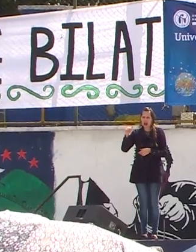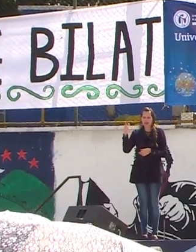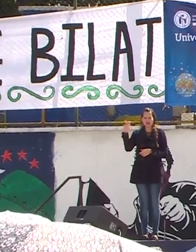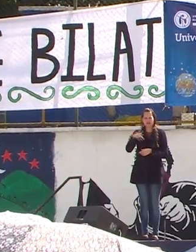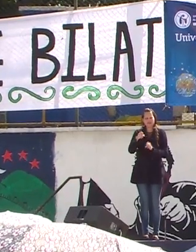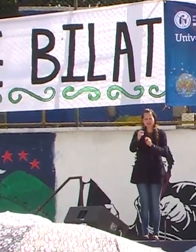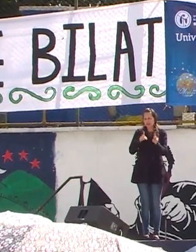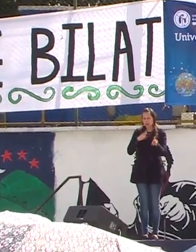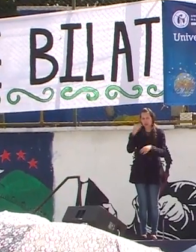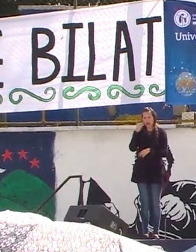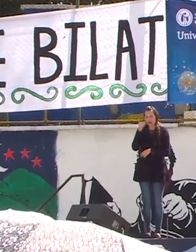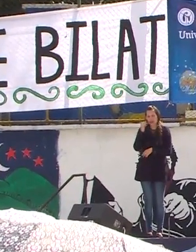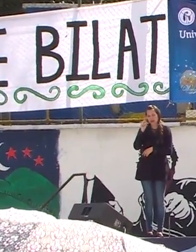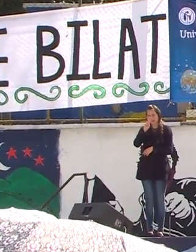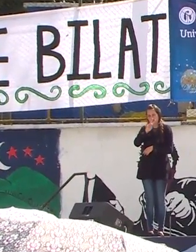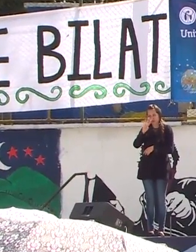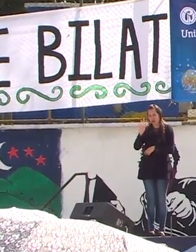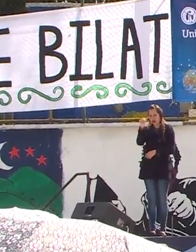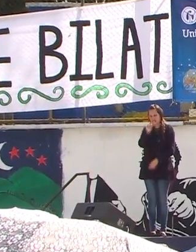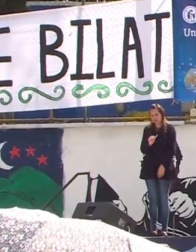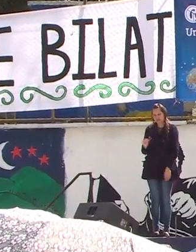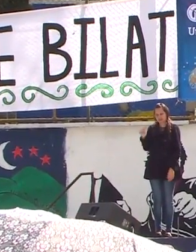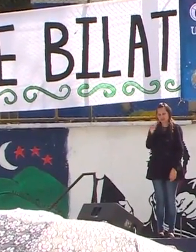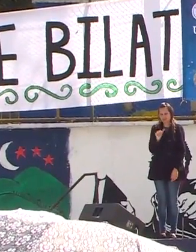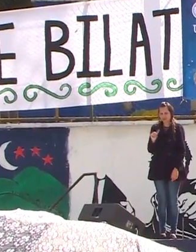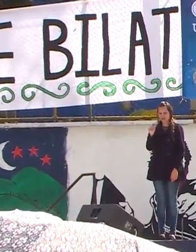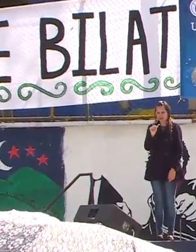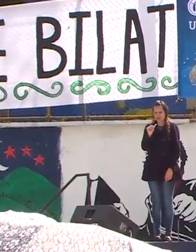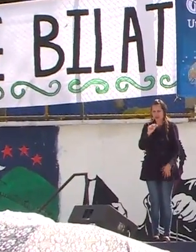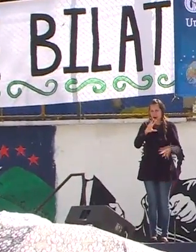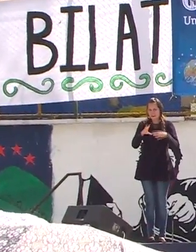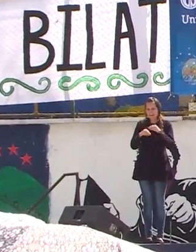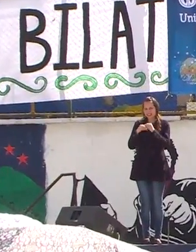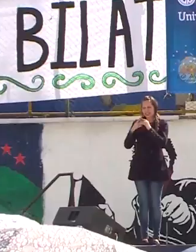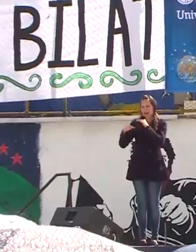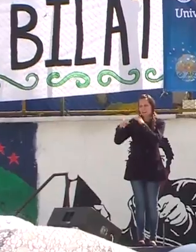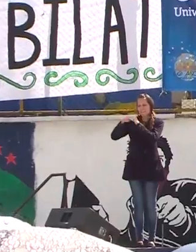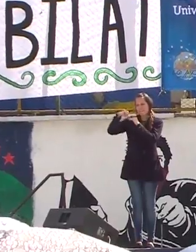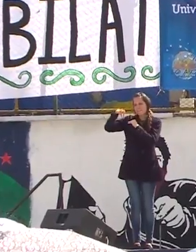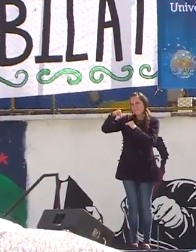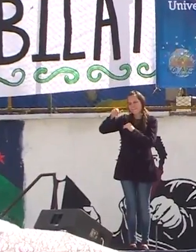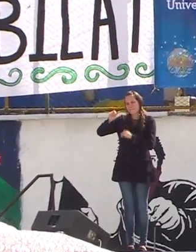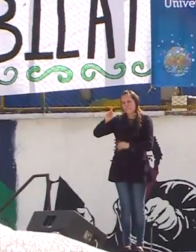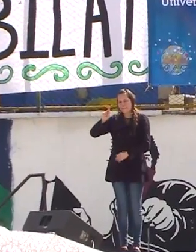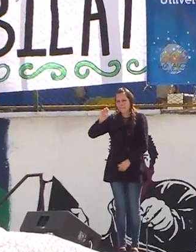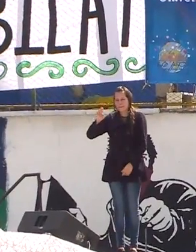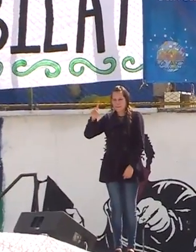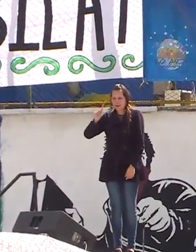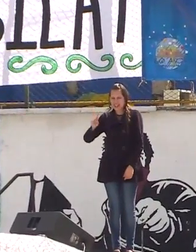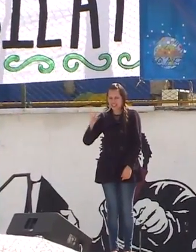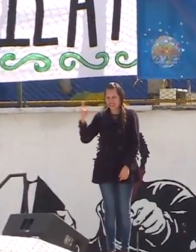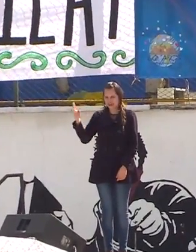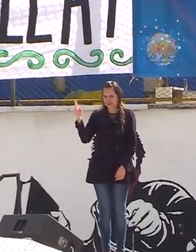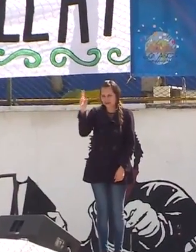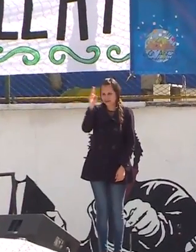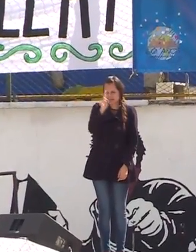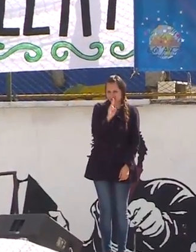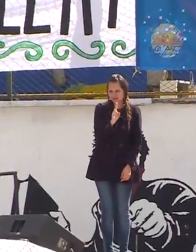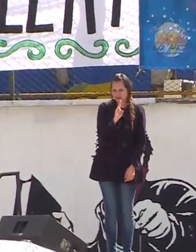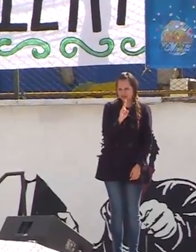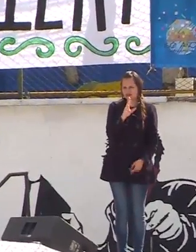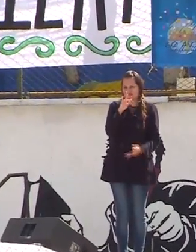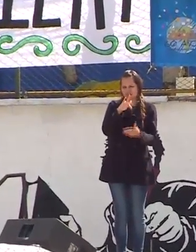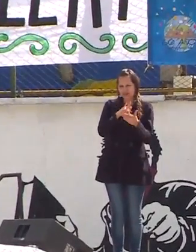de agosto y para recibir la de pares que vendrá inmediatamente o a principios